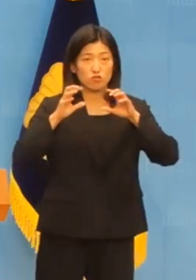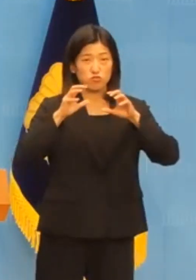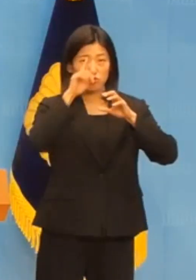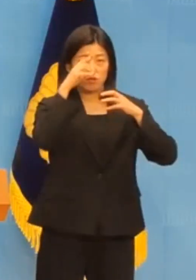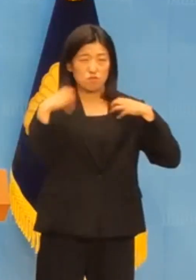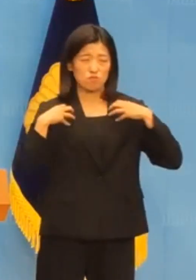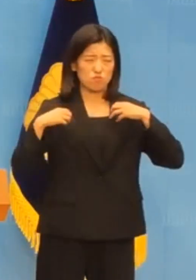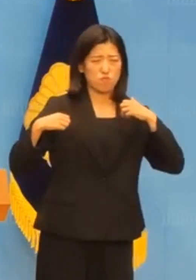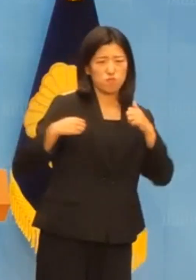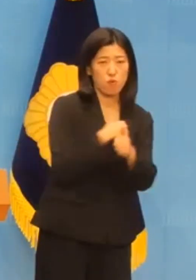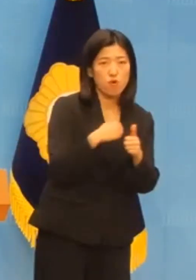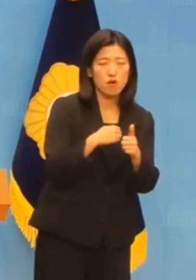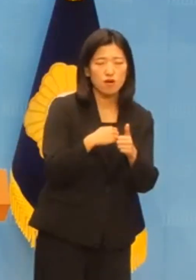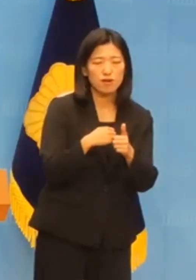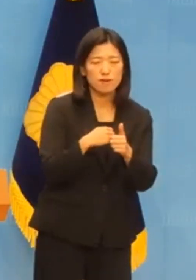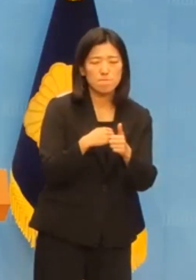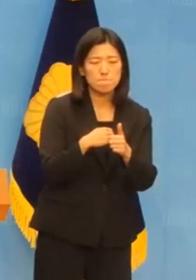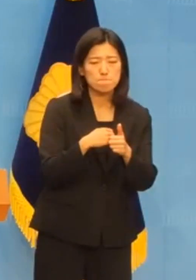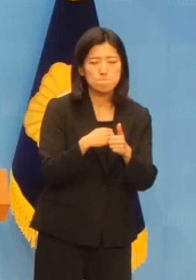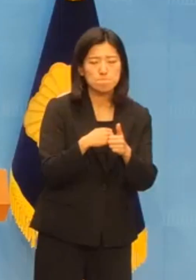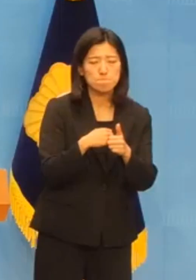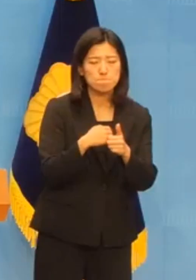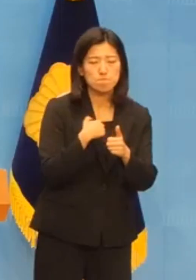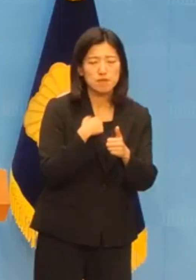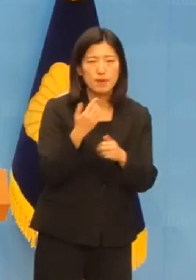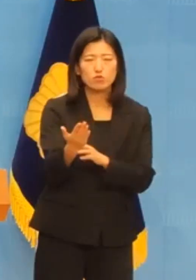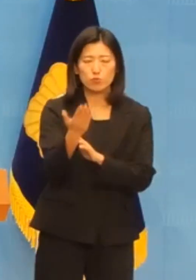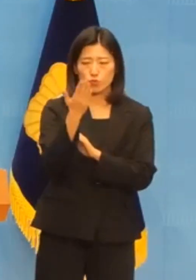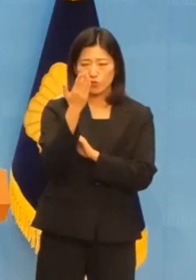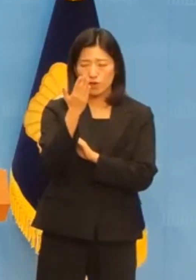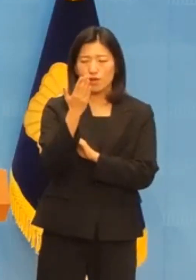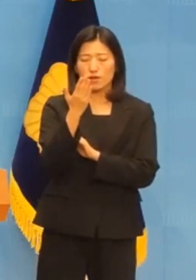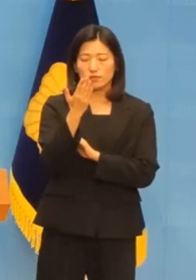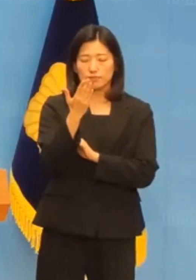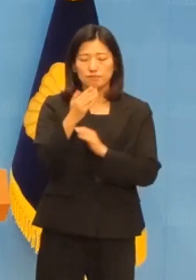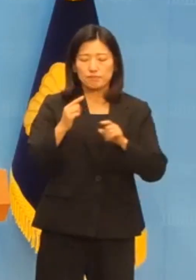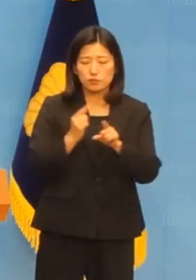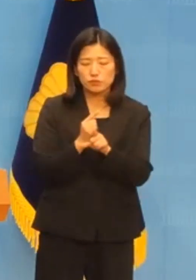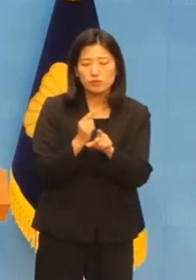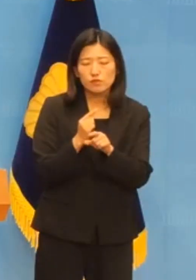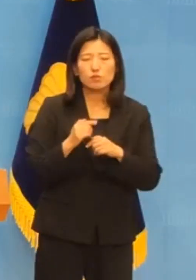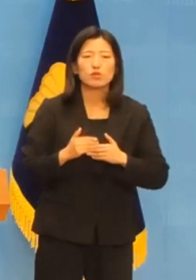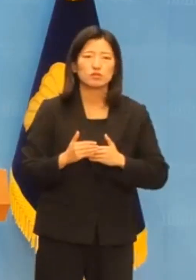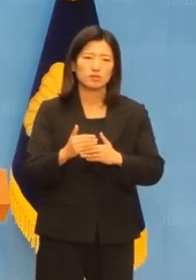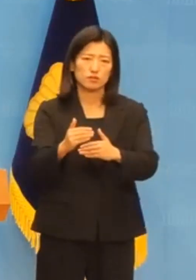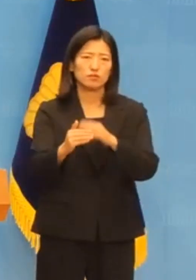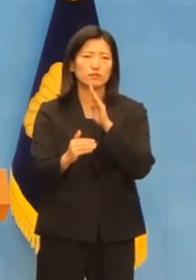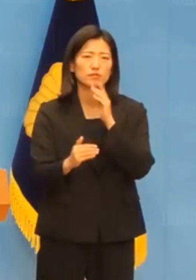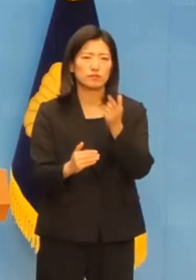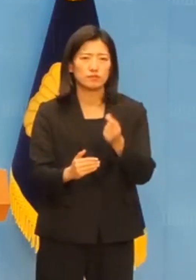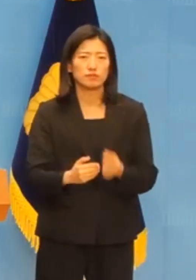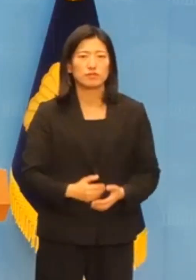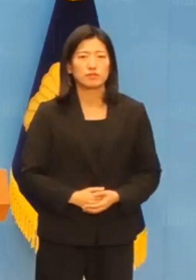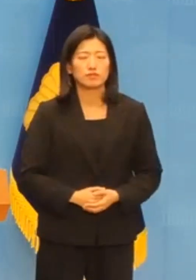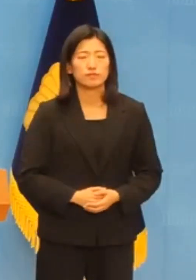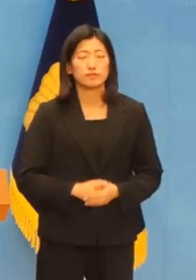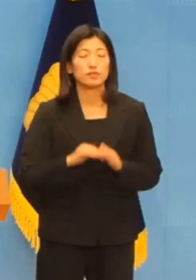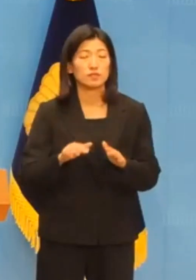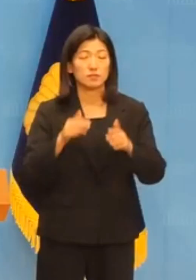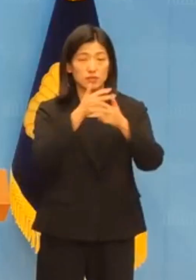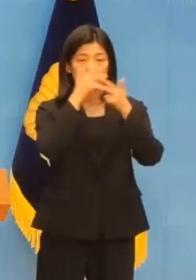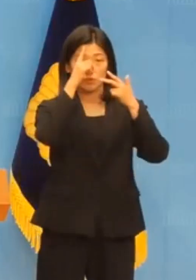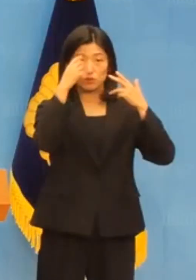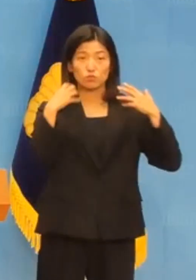진실을 확인하고 책임을 제도화해 온 과정이었습니다. 그리고 이제 이재명 정부는